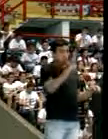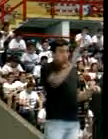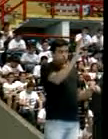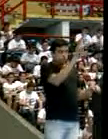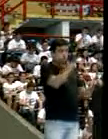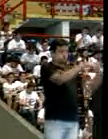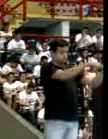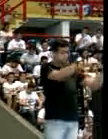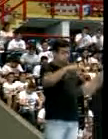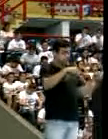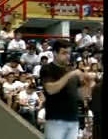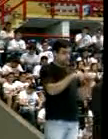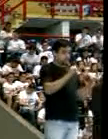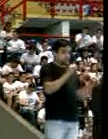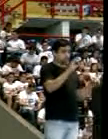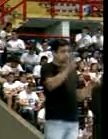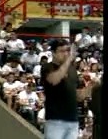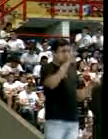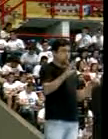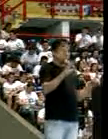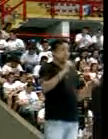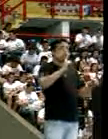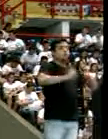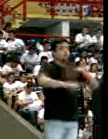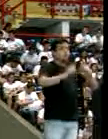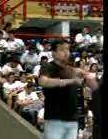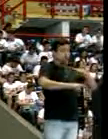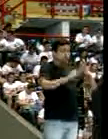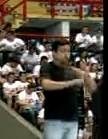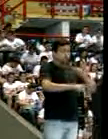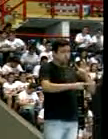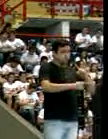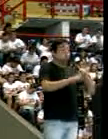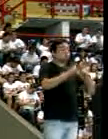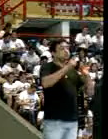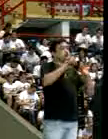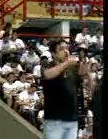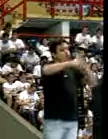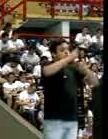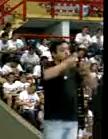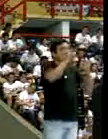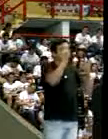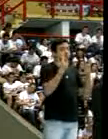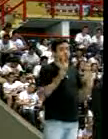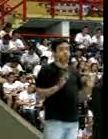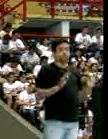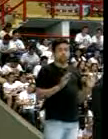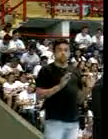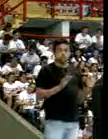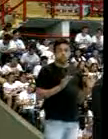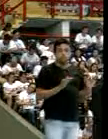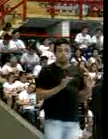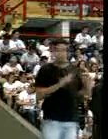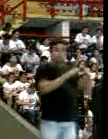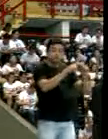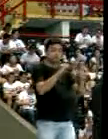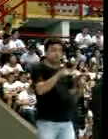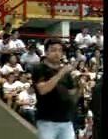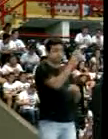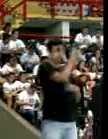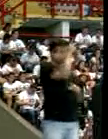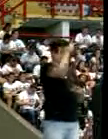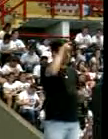80% da área é proibida para atividades econômicas. Entenderam aí, ó? Na